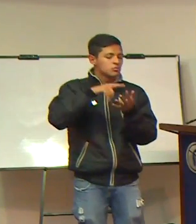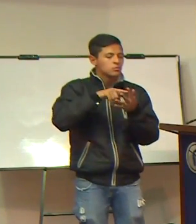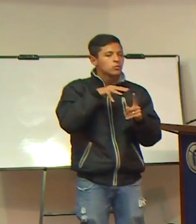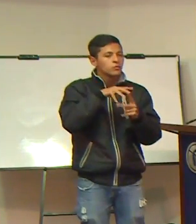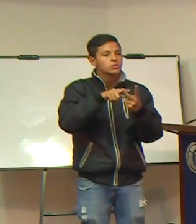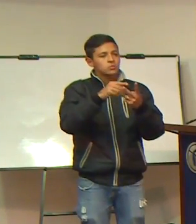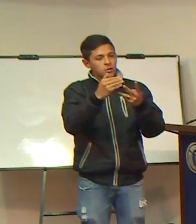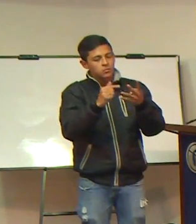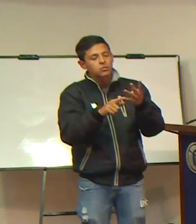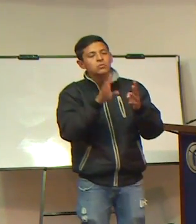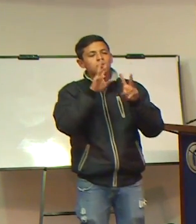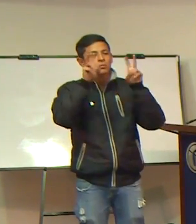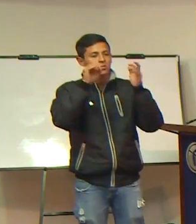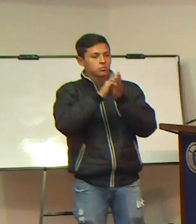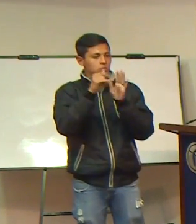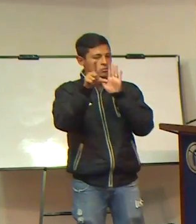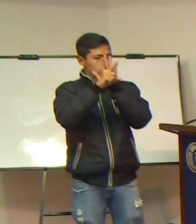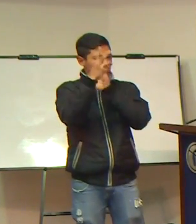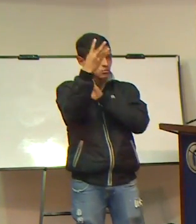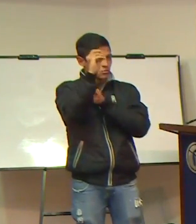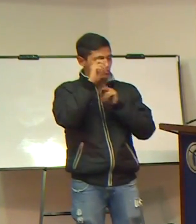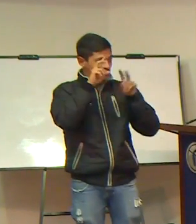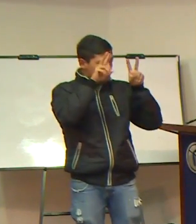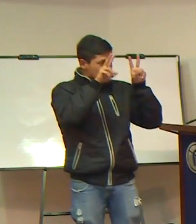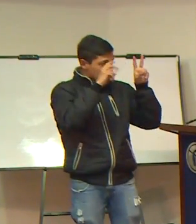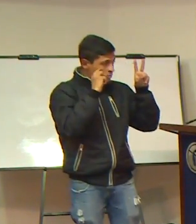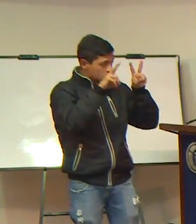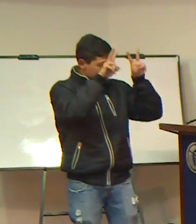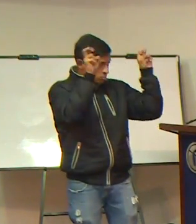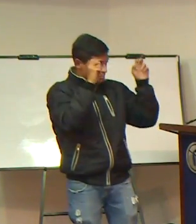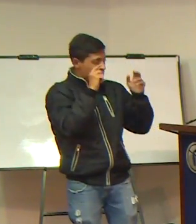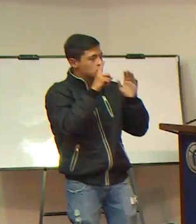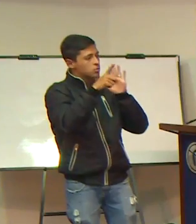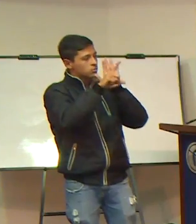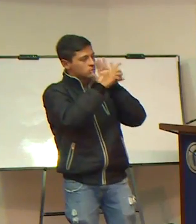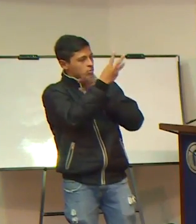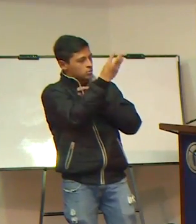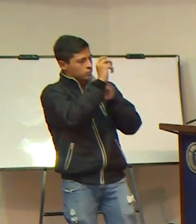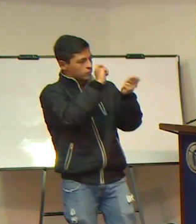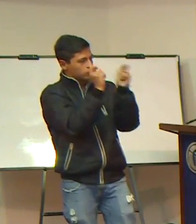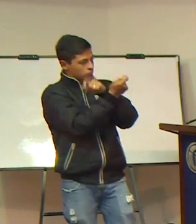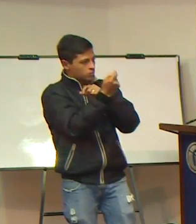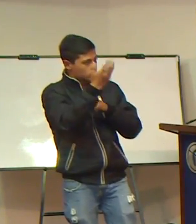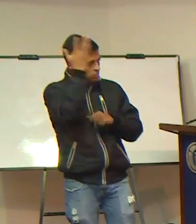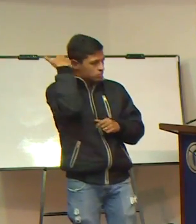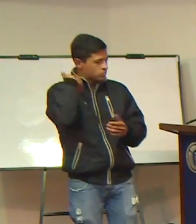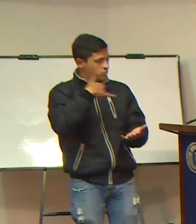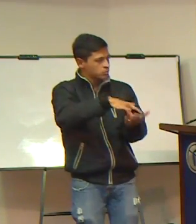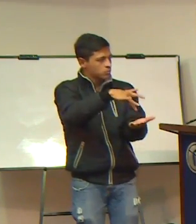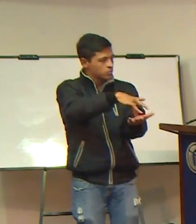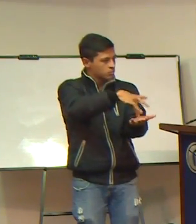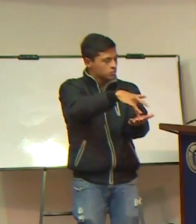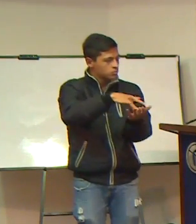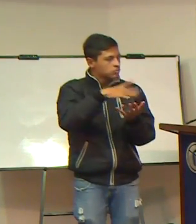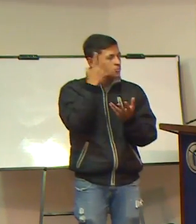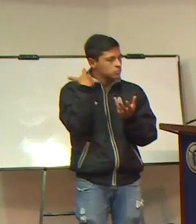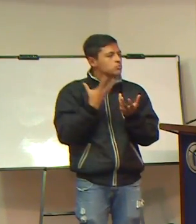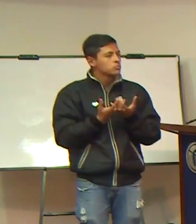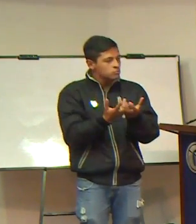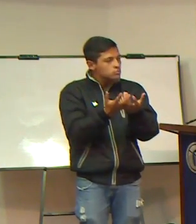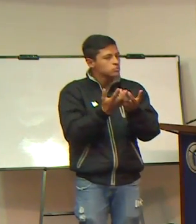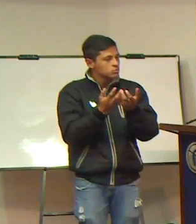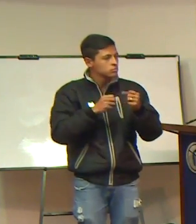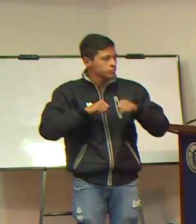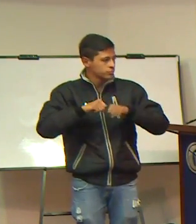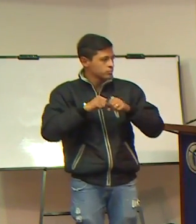Angélica le está haciendo una pregunta y Carlos le está diciendo que el tema principal por el cual